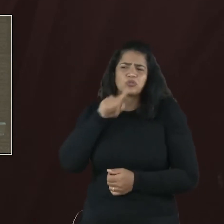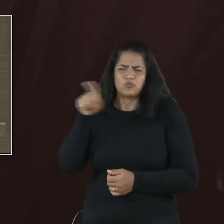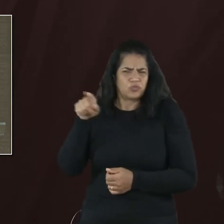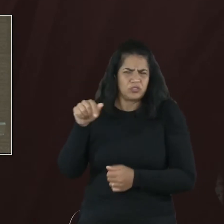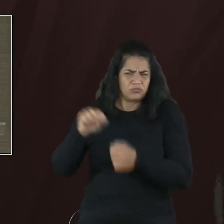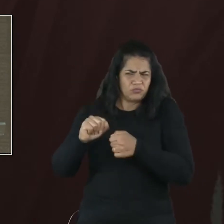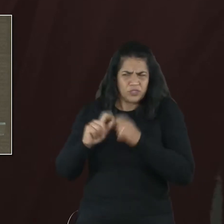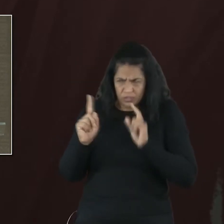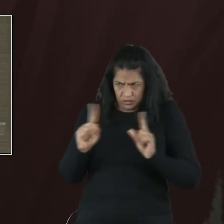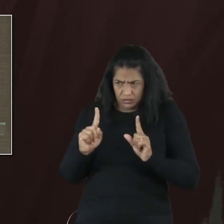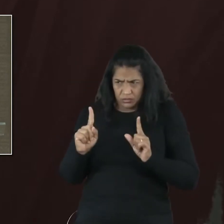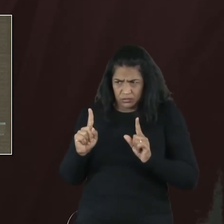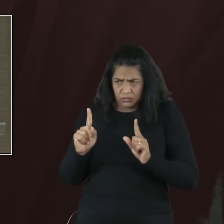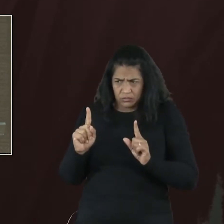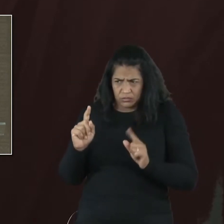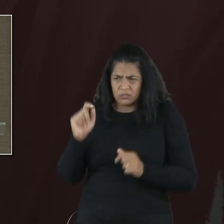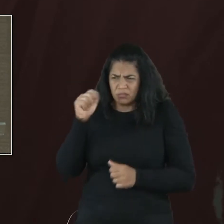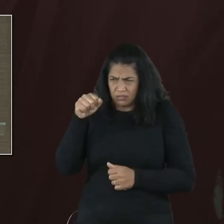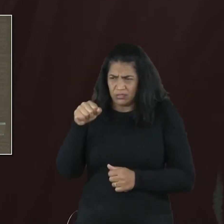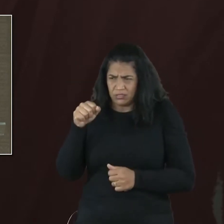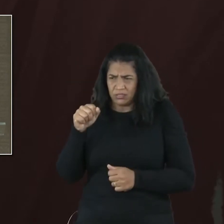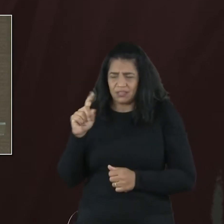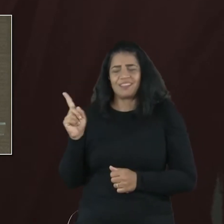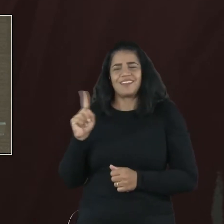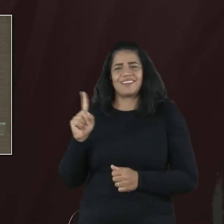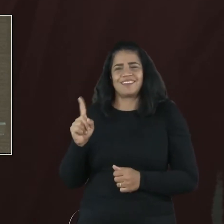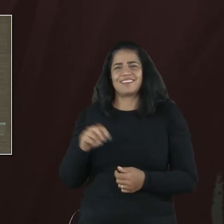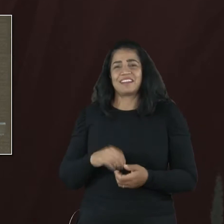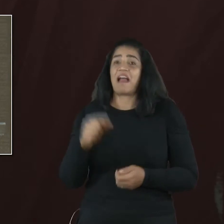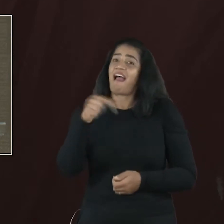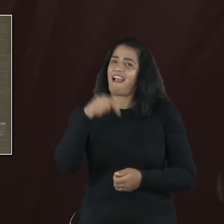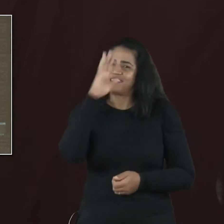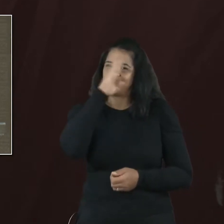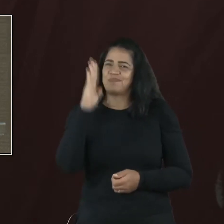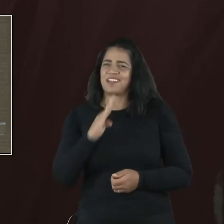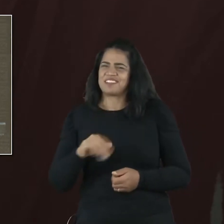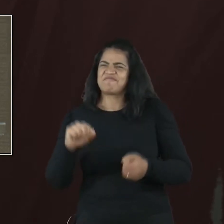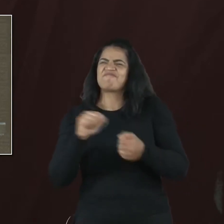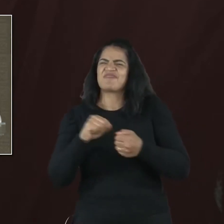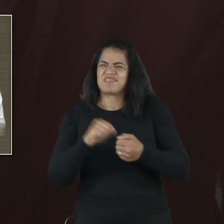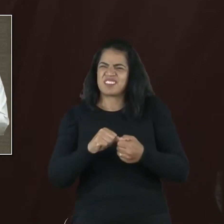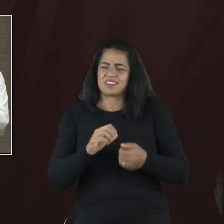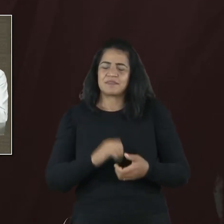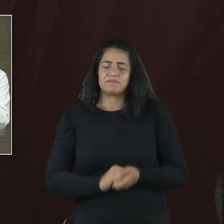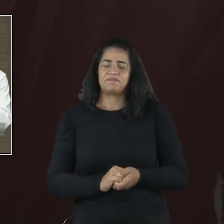dificuldades, né, nós vamos encontrar sempre. Mas, irmãos, o Evangelho vai ganhar sempre.